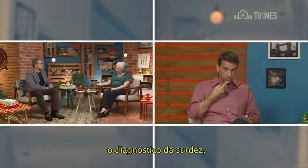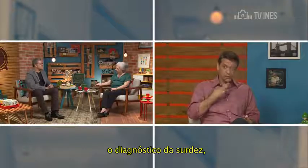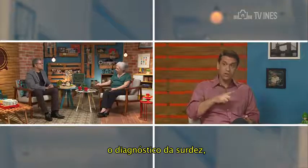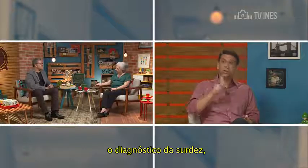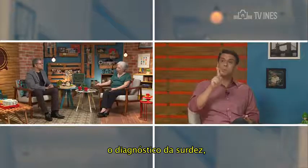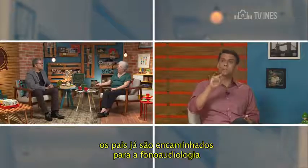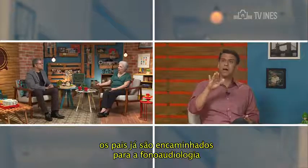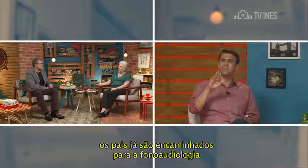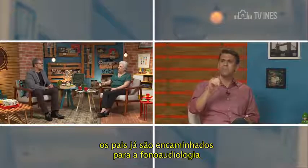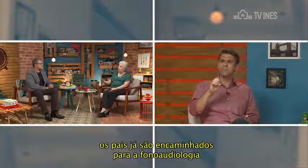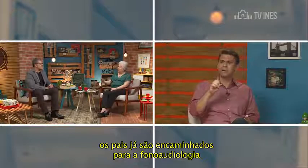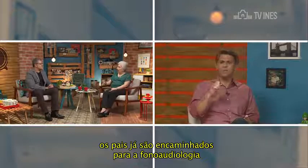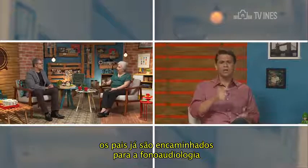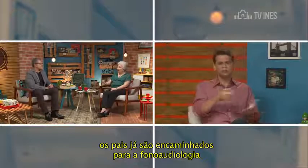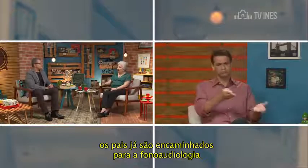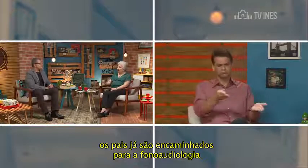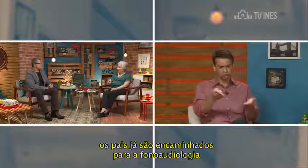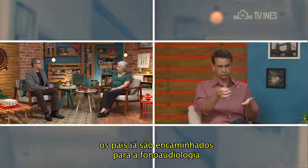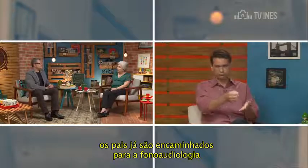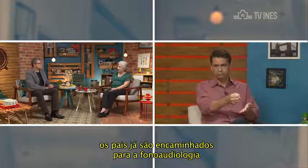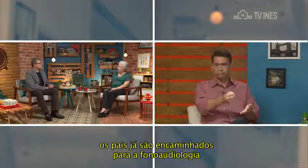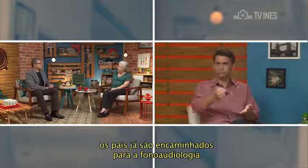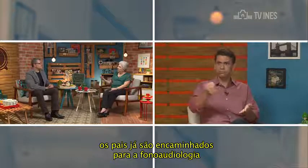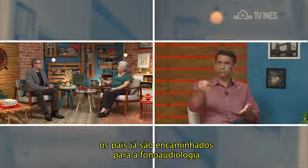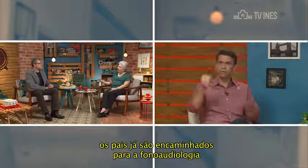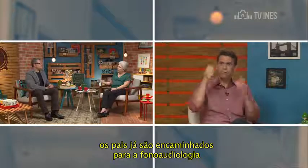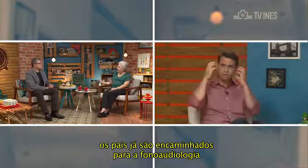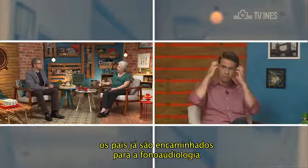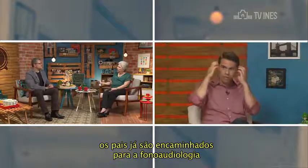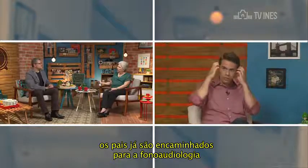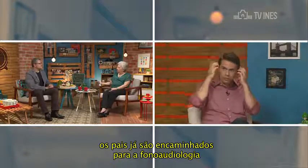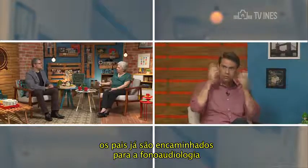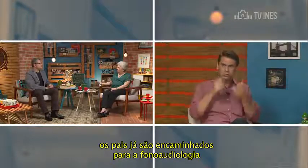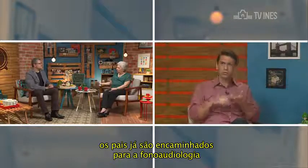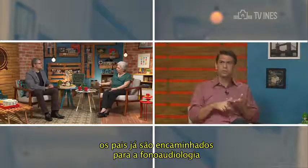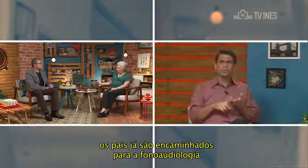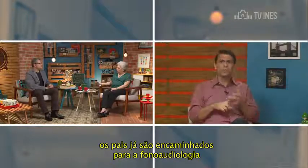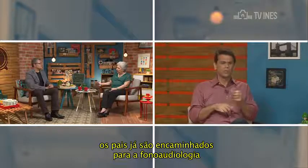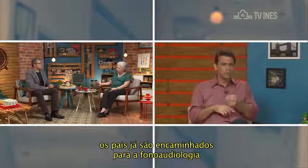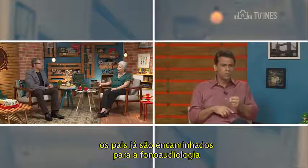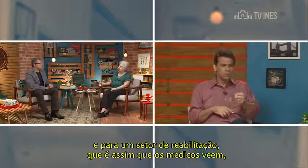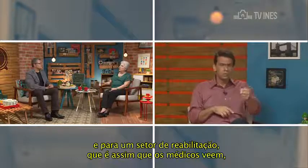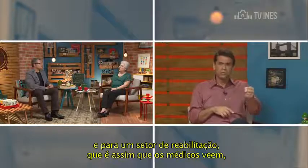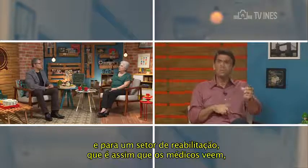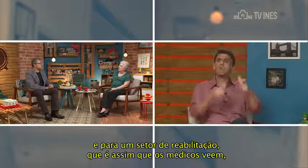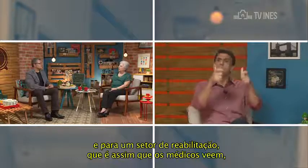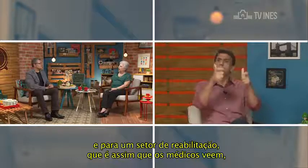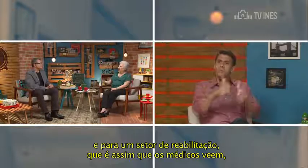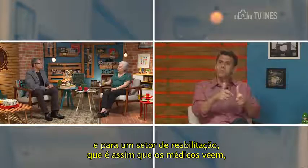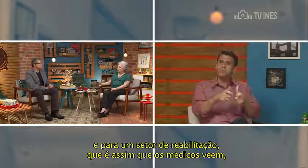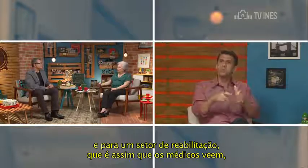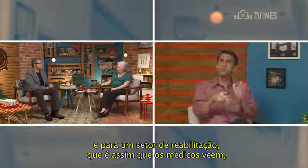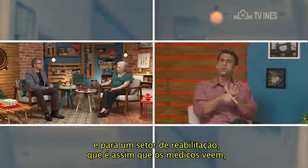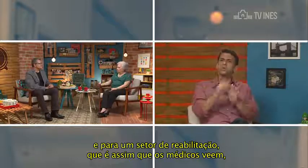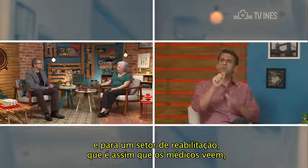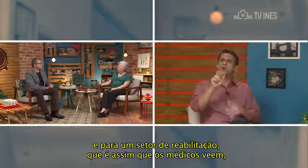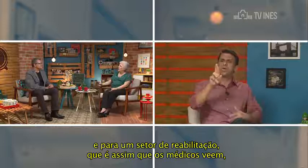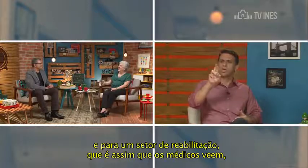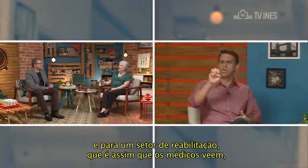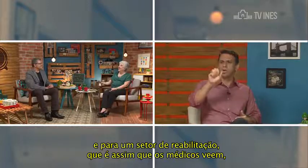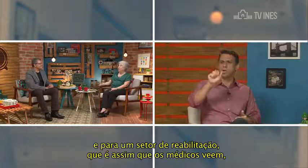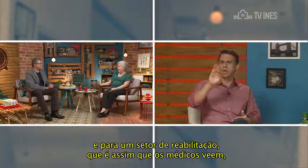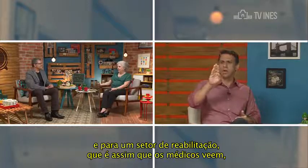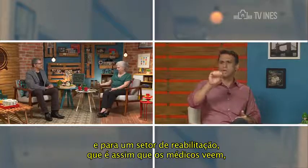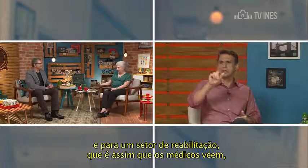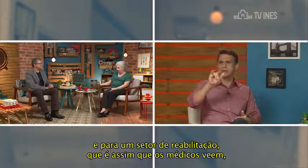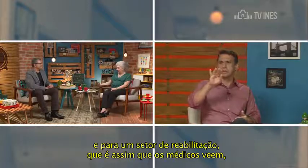surdez Os pais Já são encaminhados Para a fonoaudiologia E para o setor